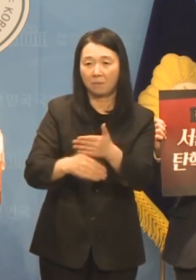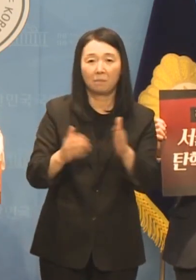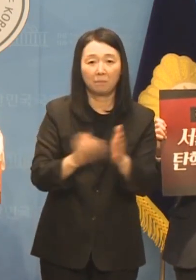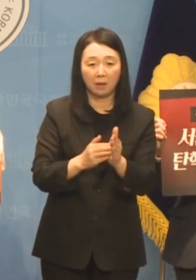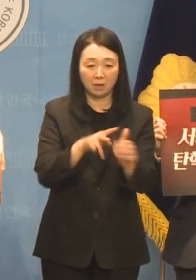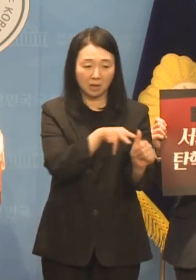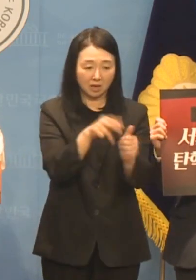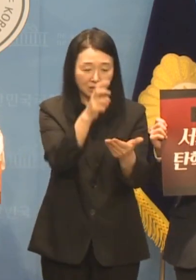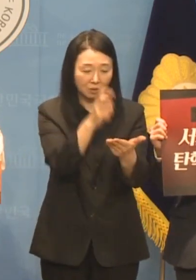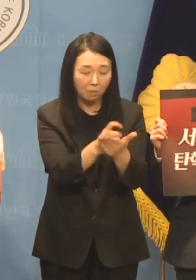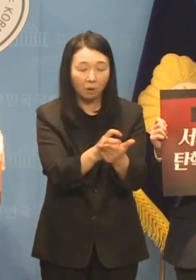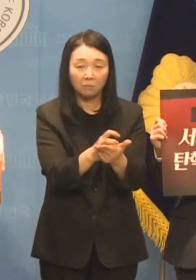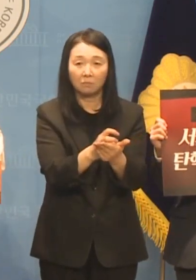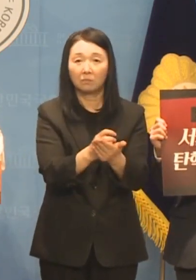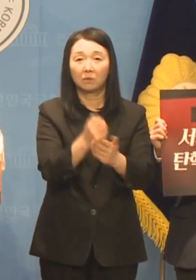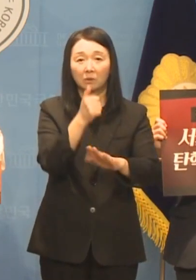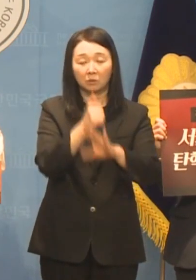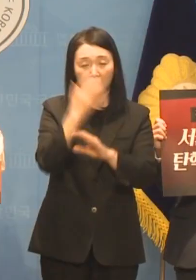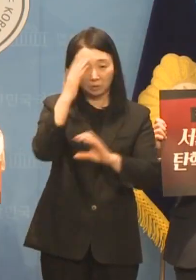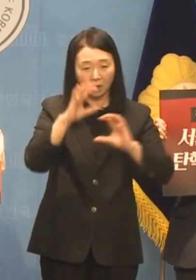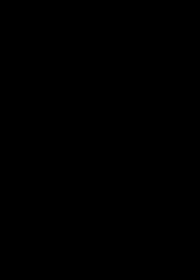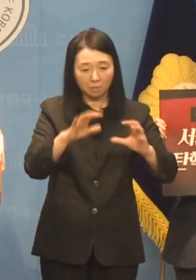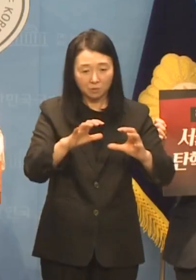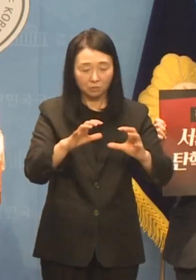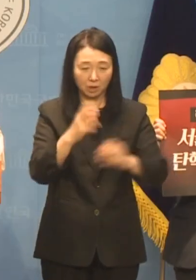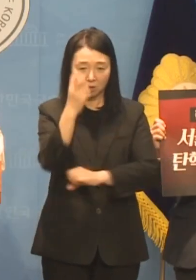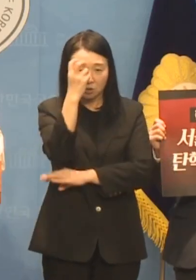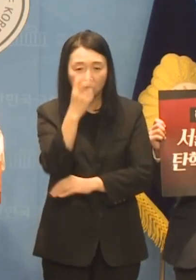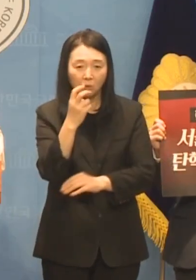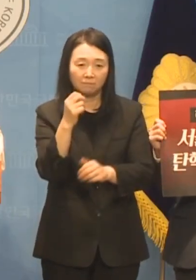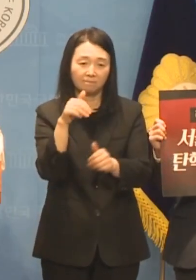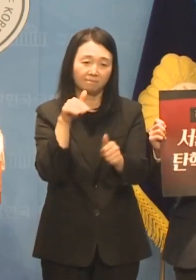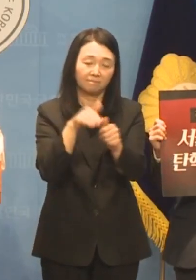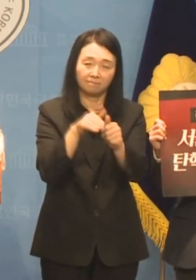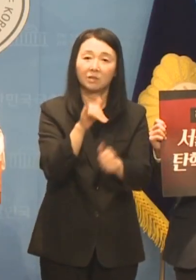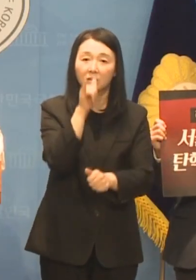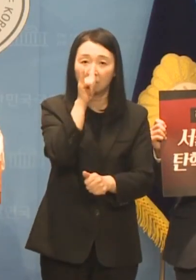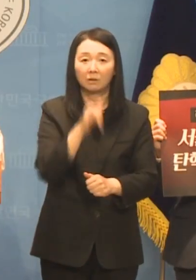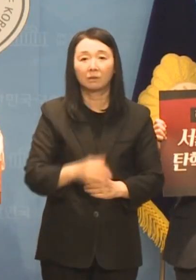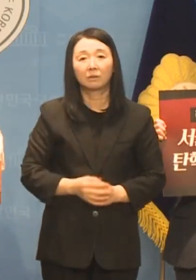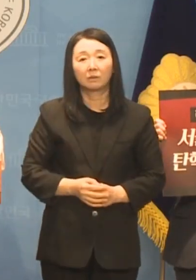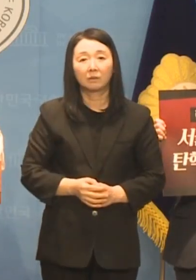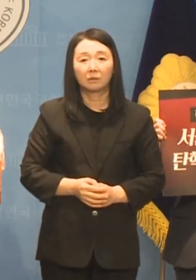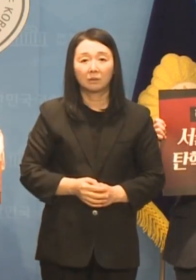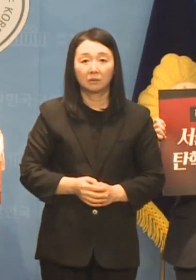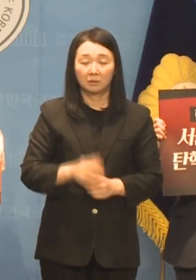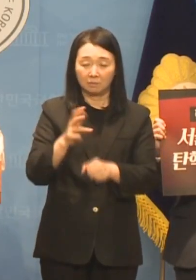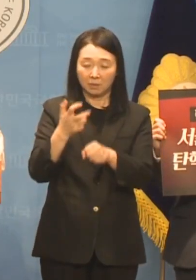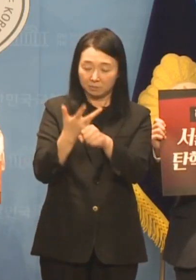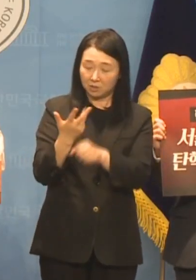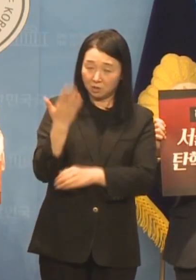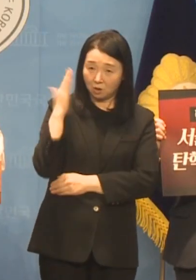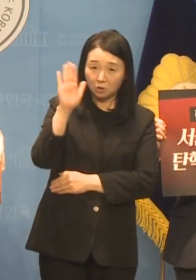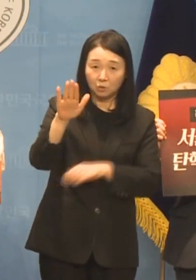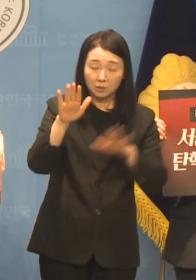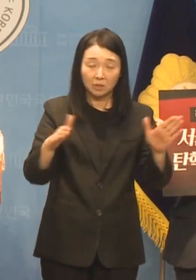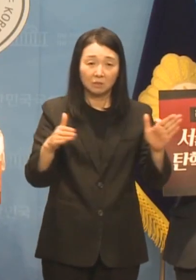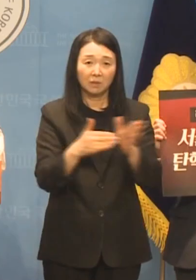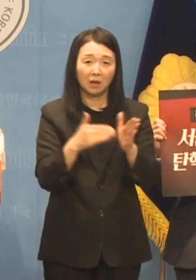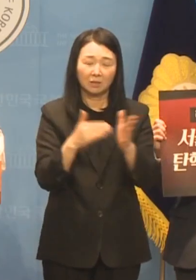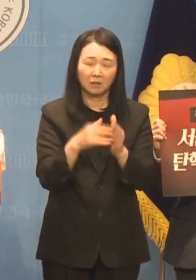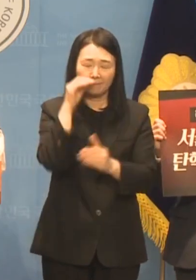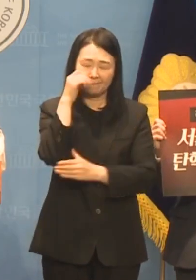근간을 흔들 수 있는 엄중한 사안이라는 것을 깨닫게 되었습니다. 87년 이후 지금까지 골았던